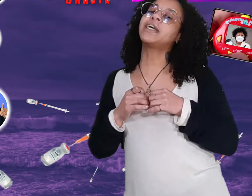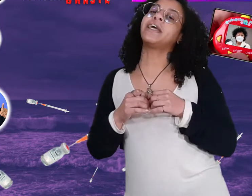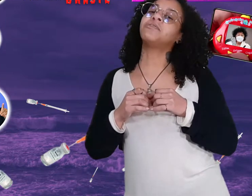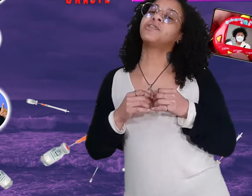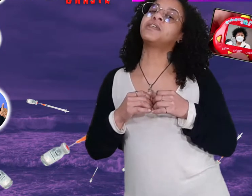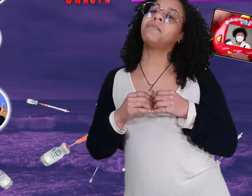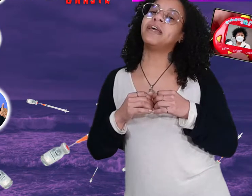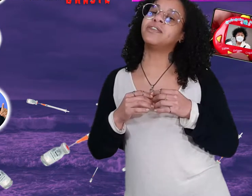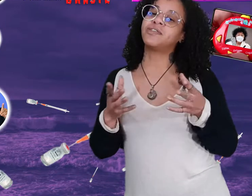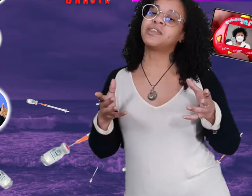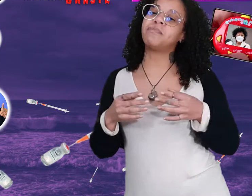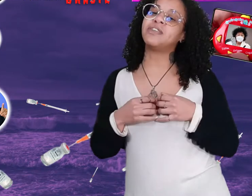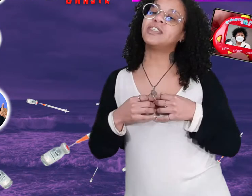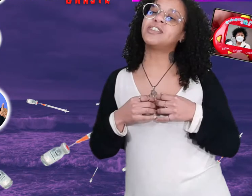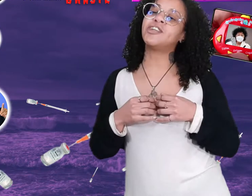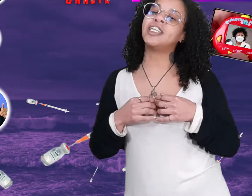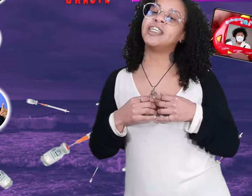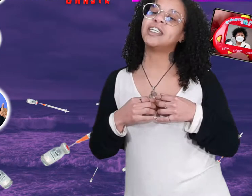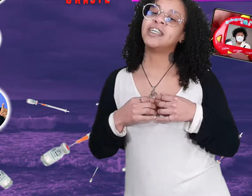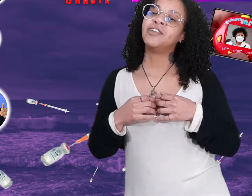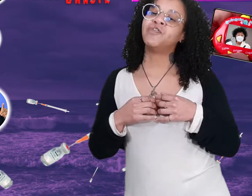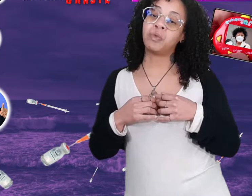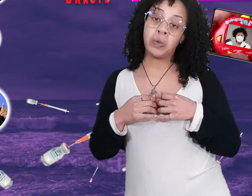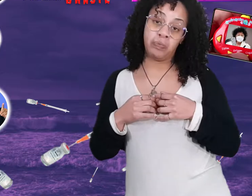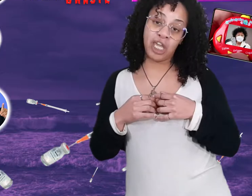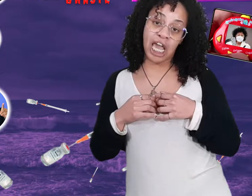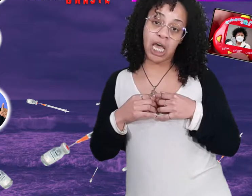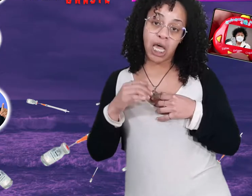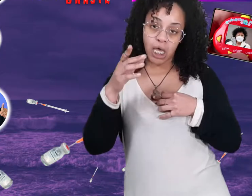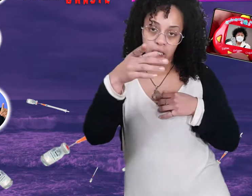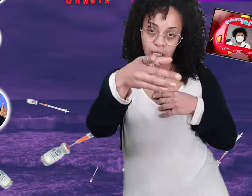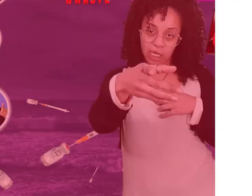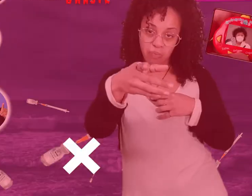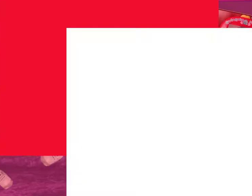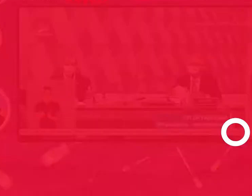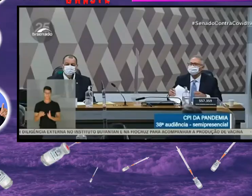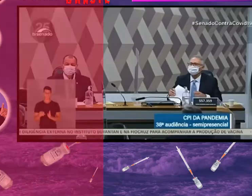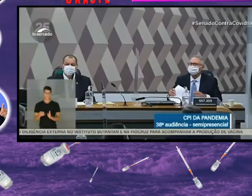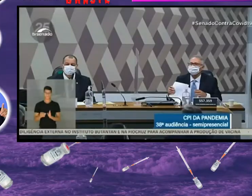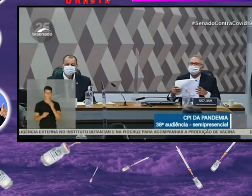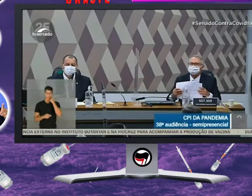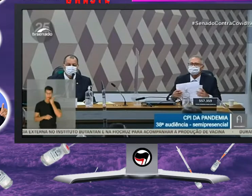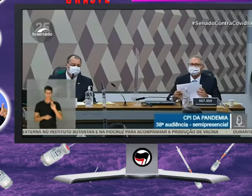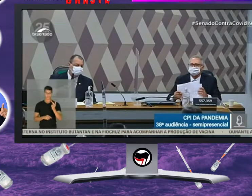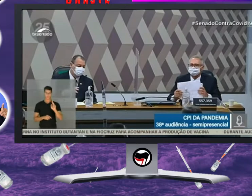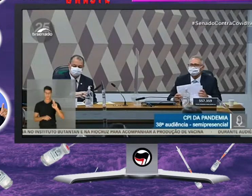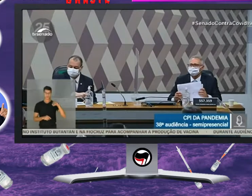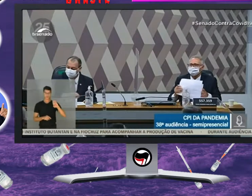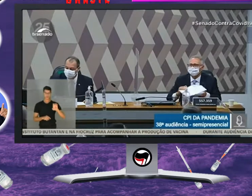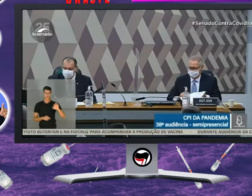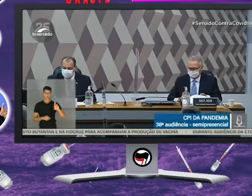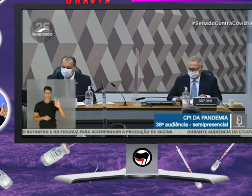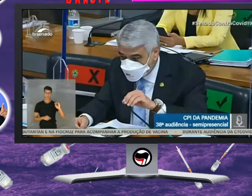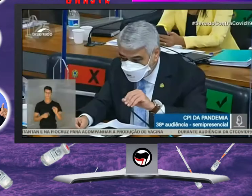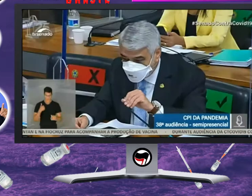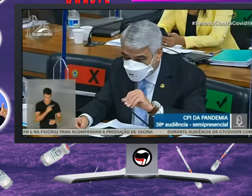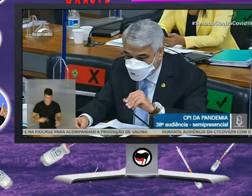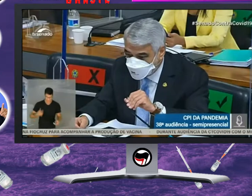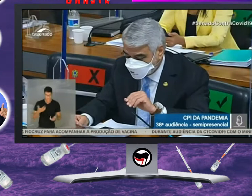crer, eu tô sabendo desse rolê. Vamos acompanhar também. Senhor presidente, eu queria utilizar a palavra nesse